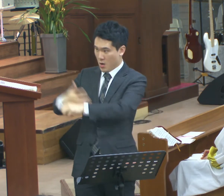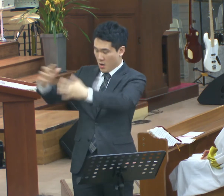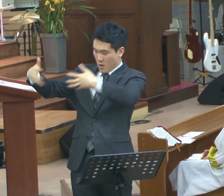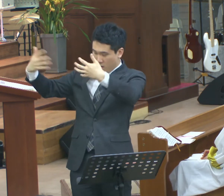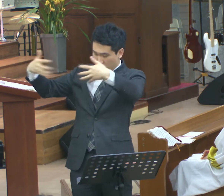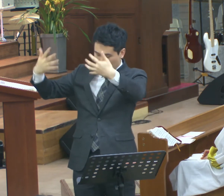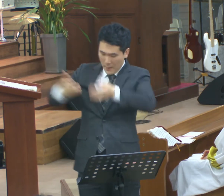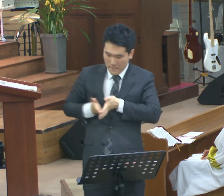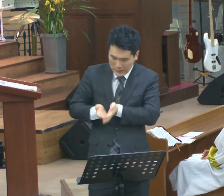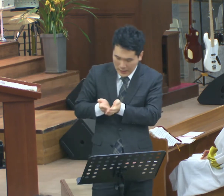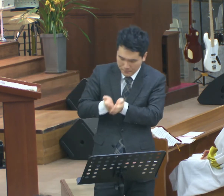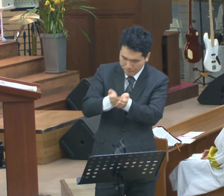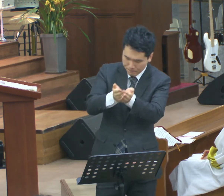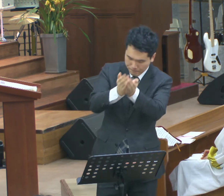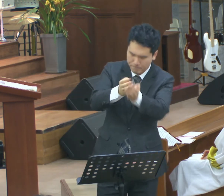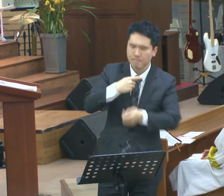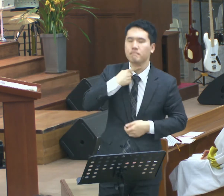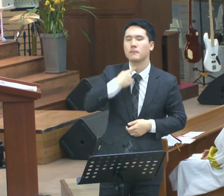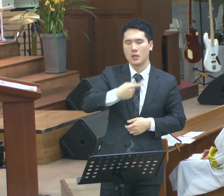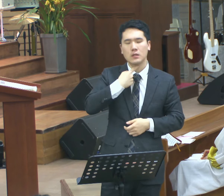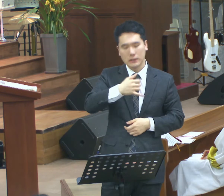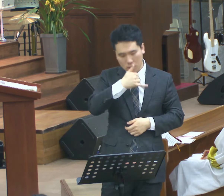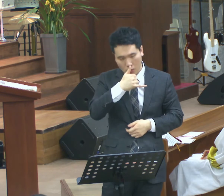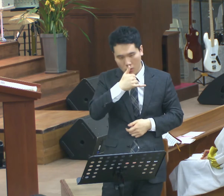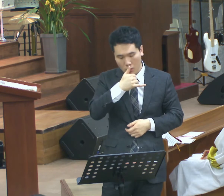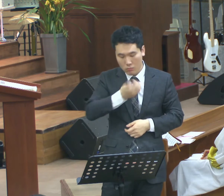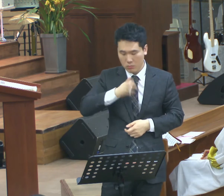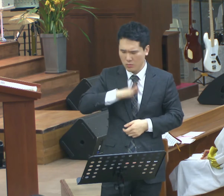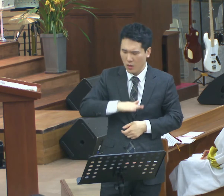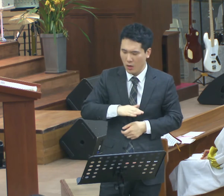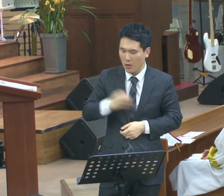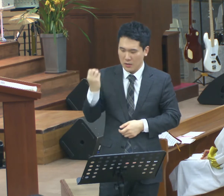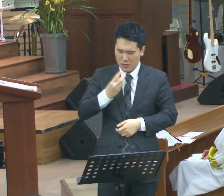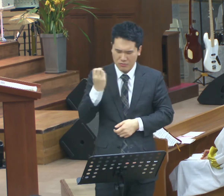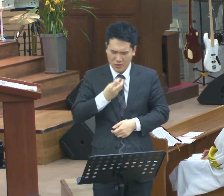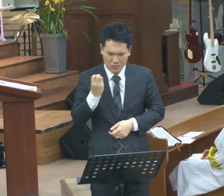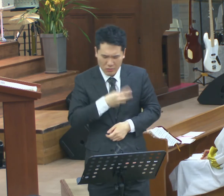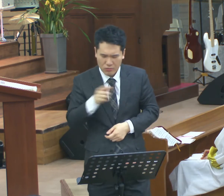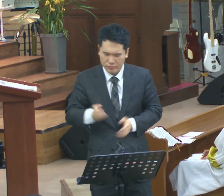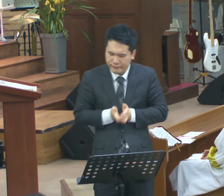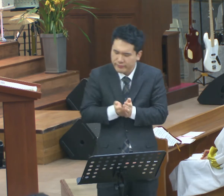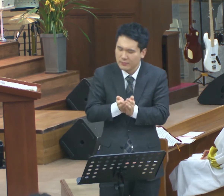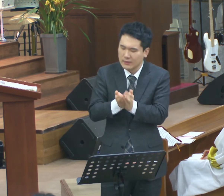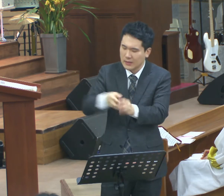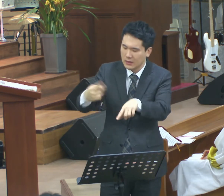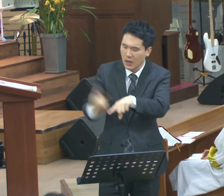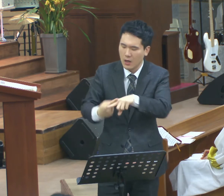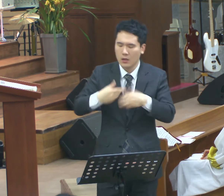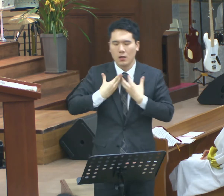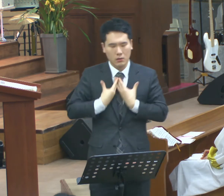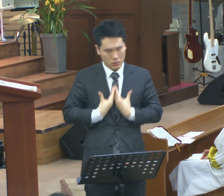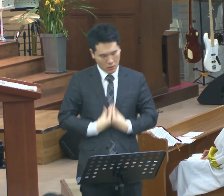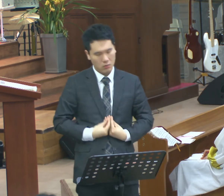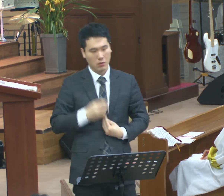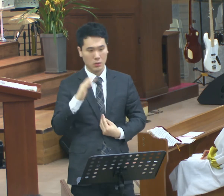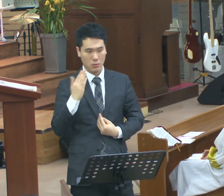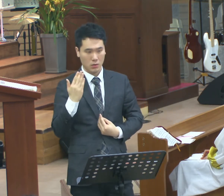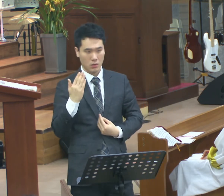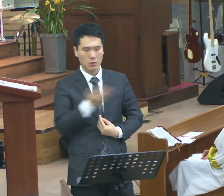있어요. 그럼에도 불구하고 자꾸 그 부분에서 또 좌절하게 되는 거예요. 여러분, 어려움은요 전혀 생소한